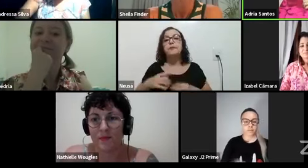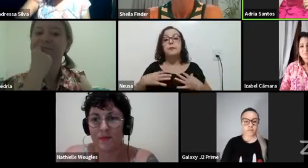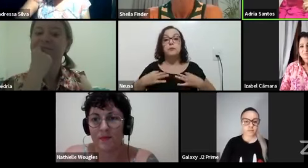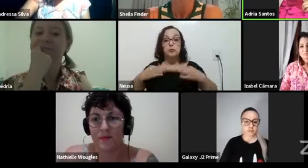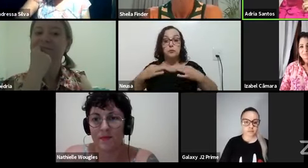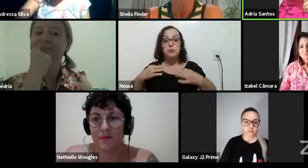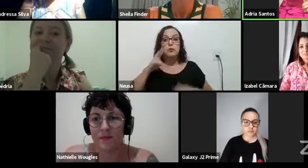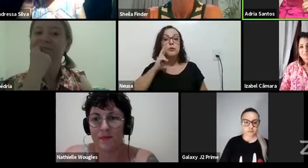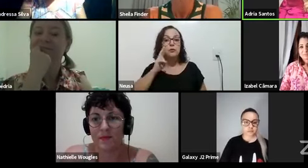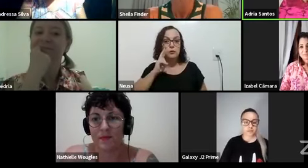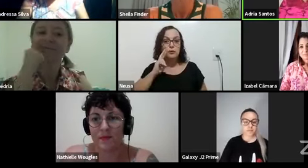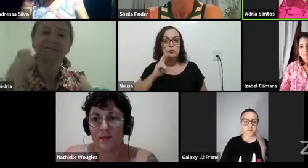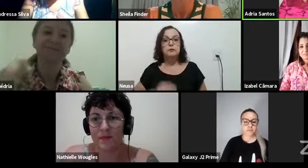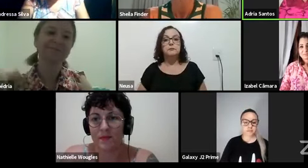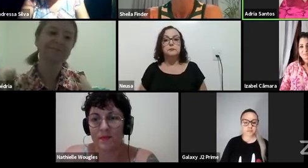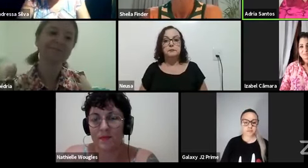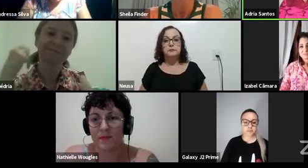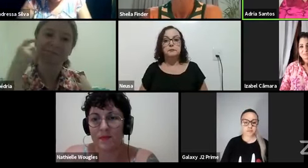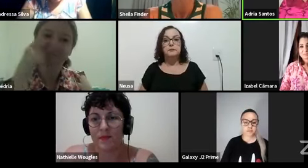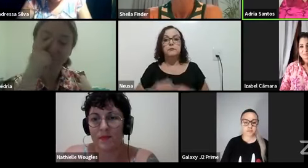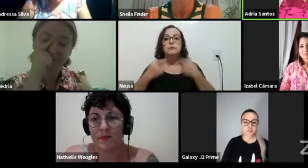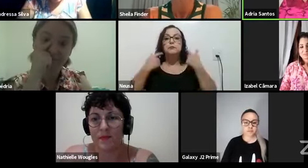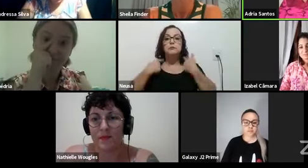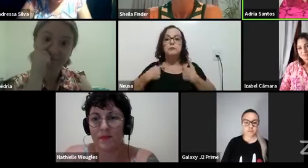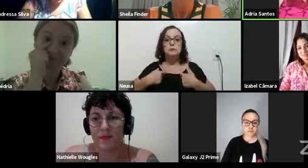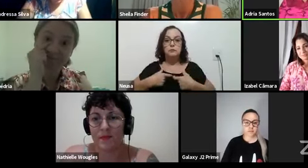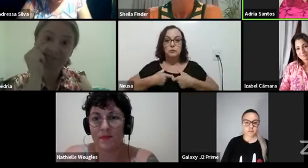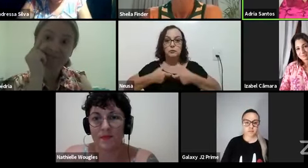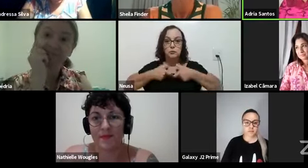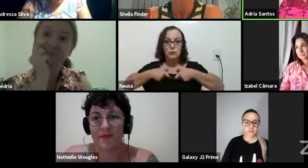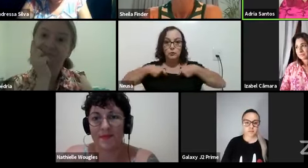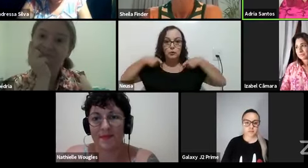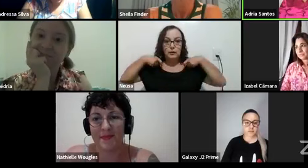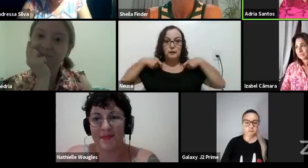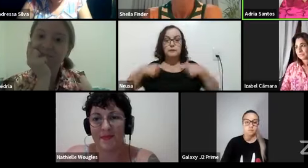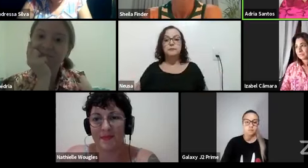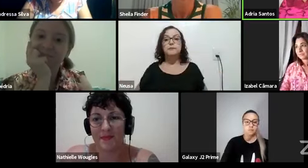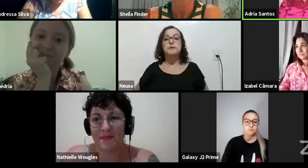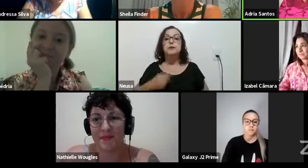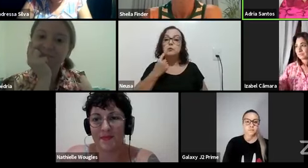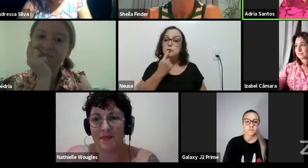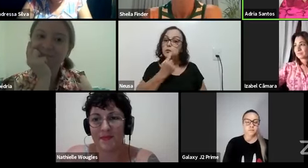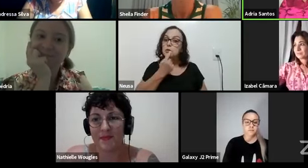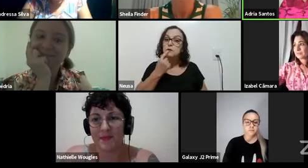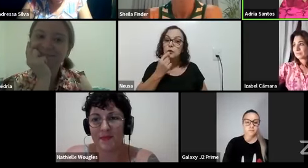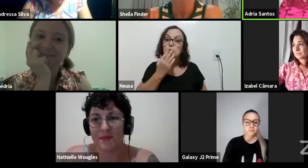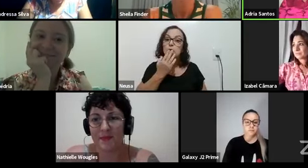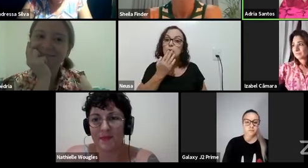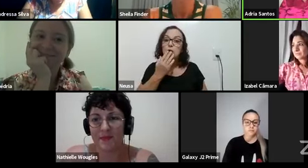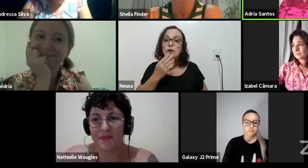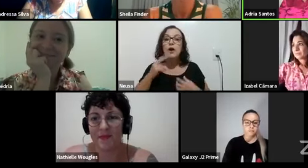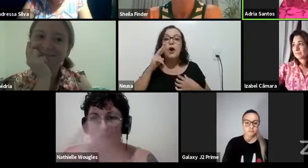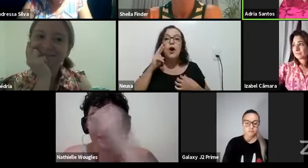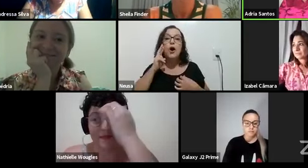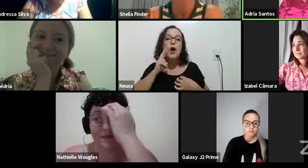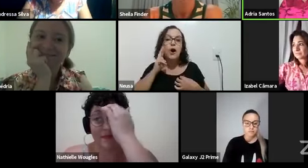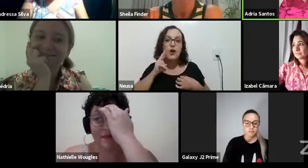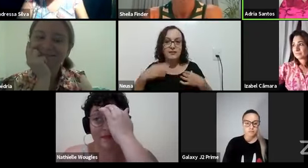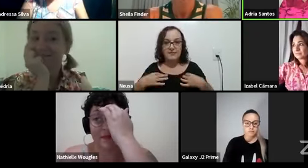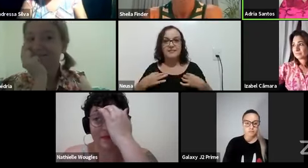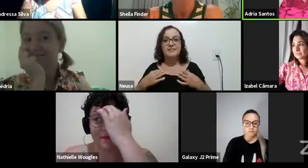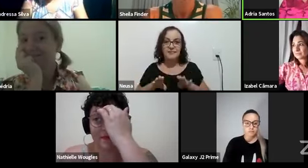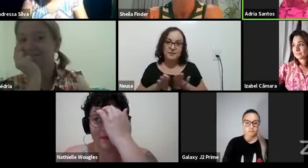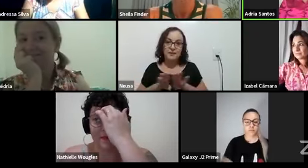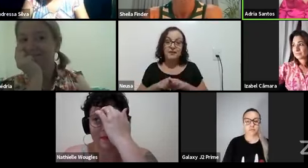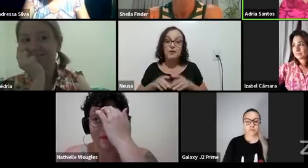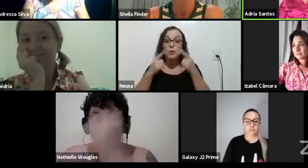blusa rosa, um colarzinho no pescoço e o batom da cor da minha blusa. E